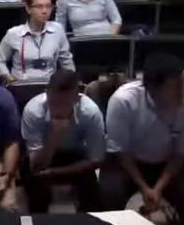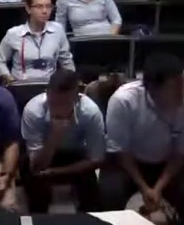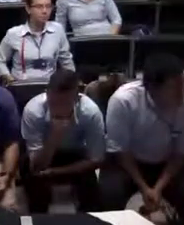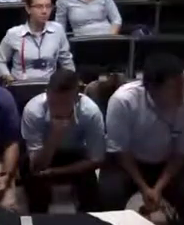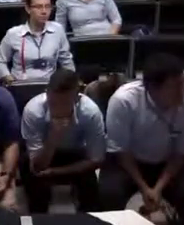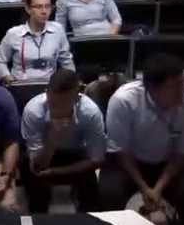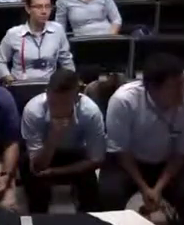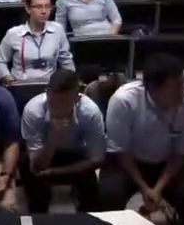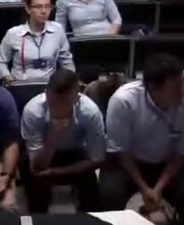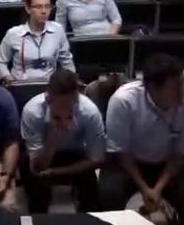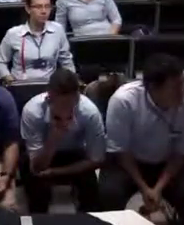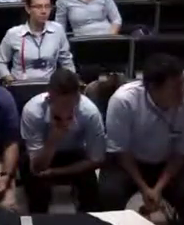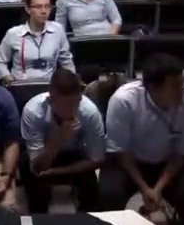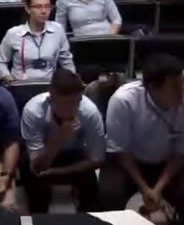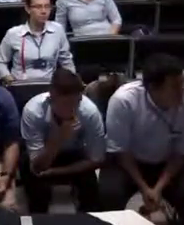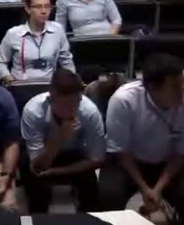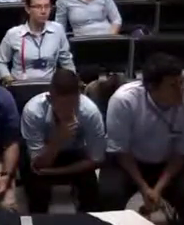pmedina@sena.edu.co.